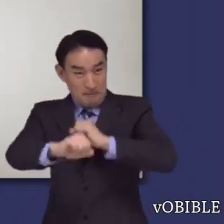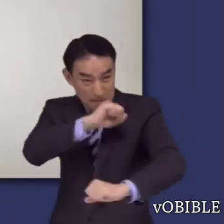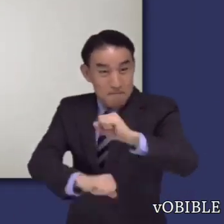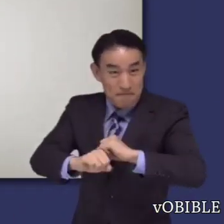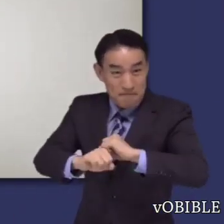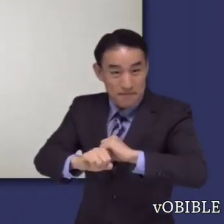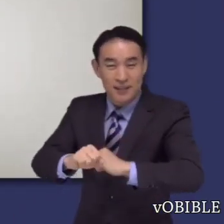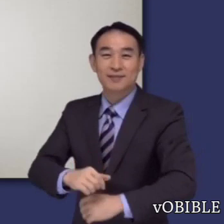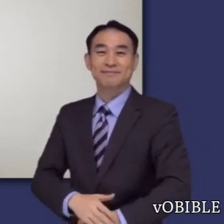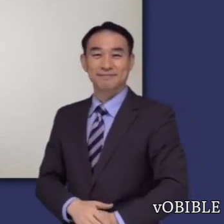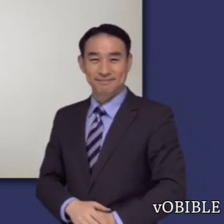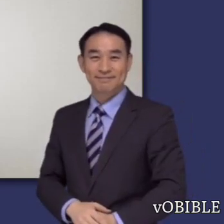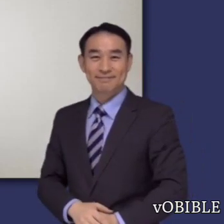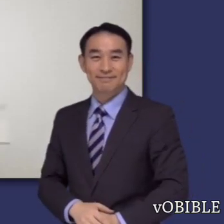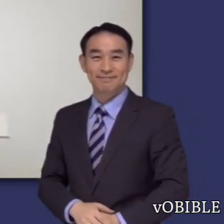抵触。